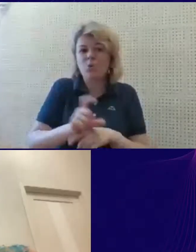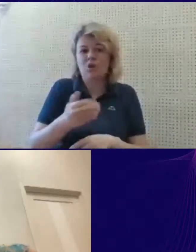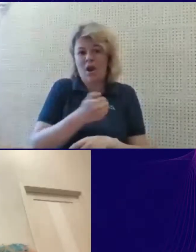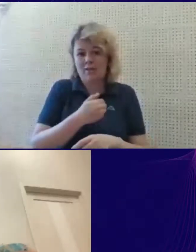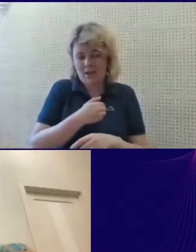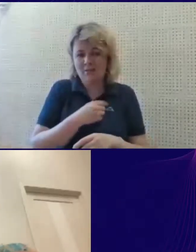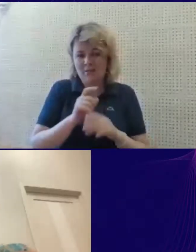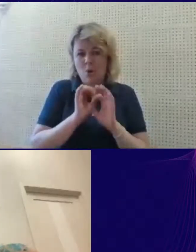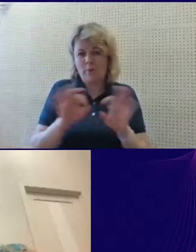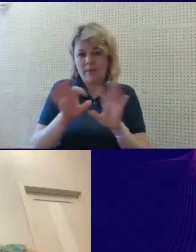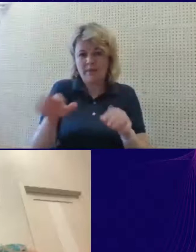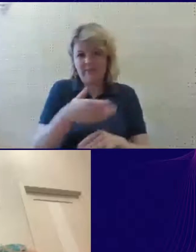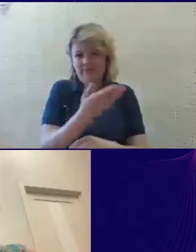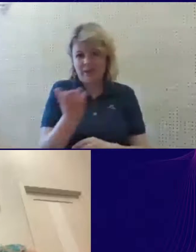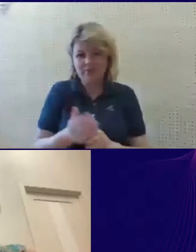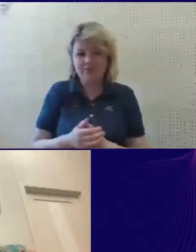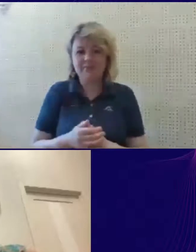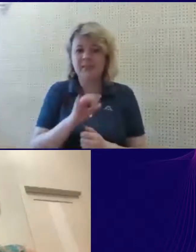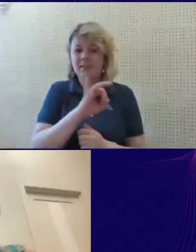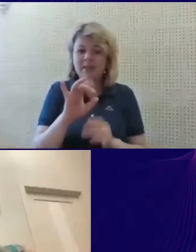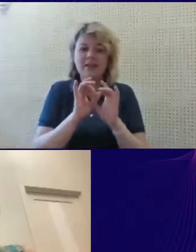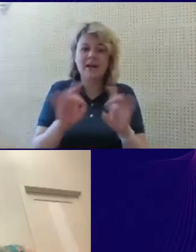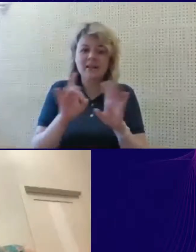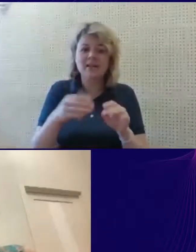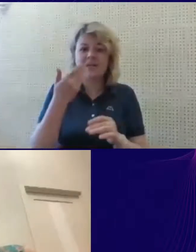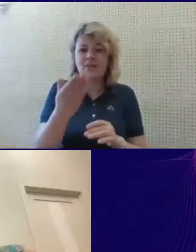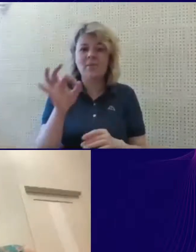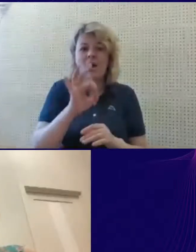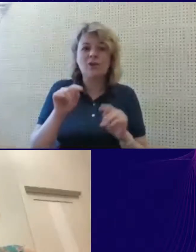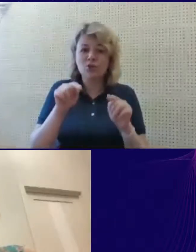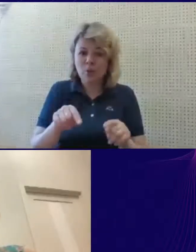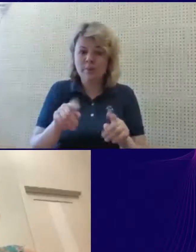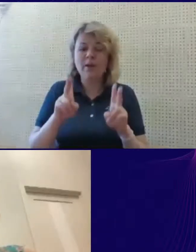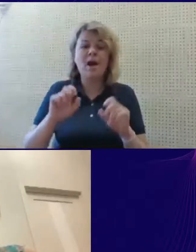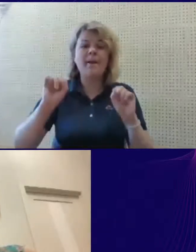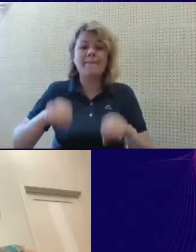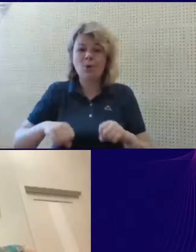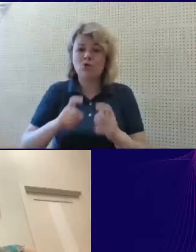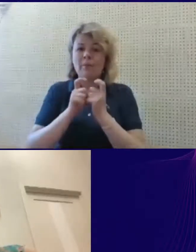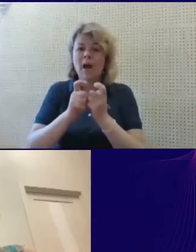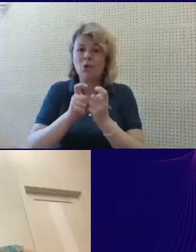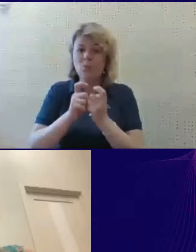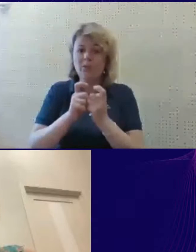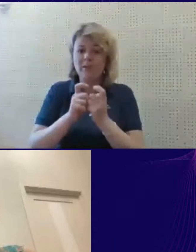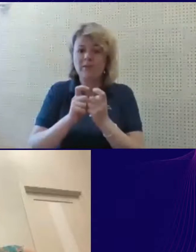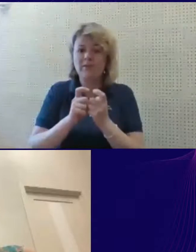донести. И рассказать вам о том, как можно бороться